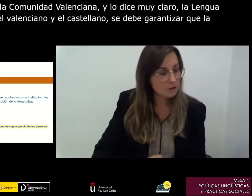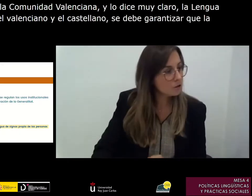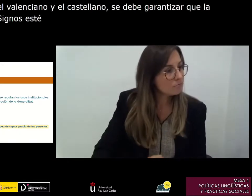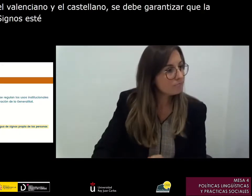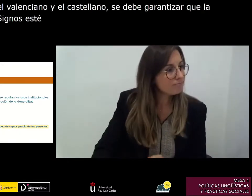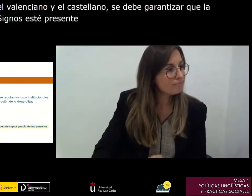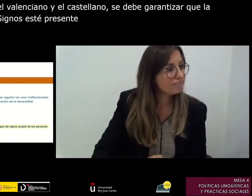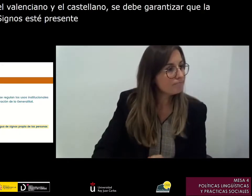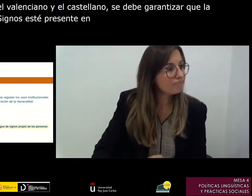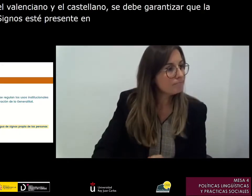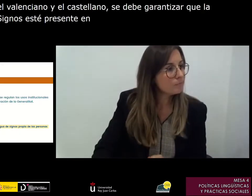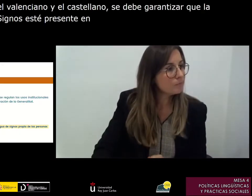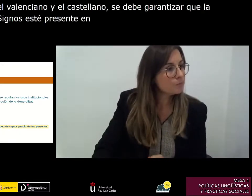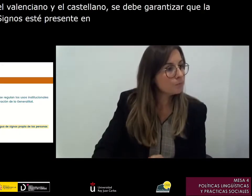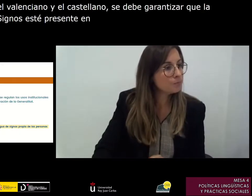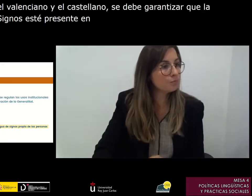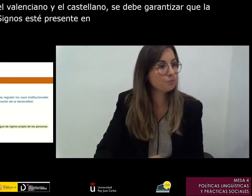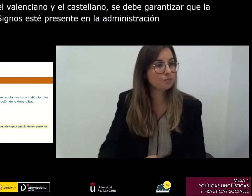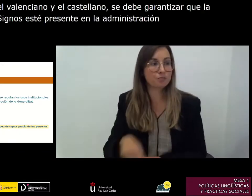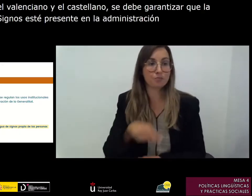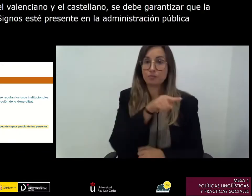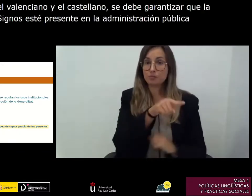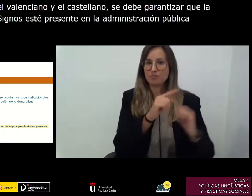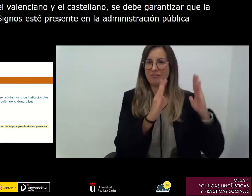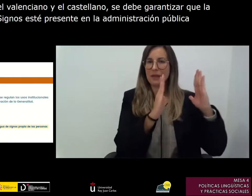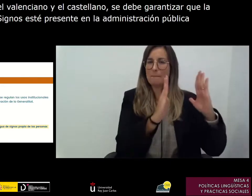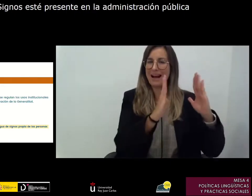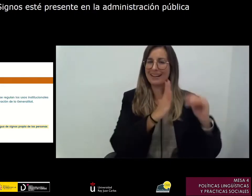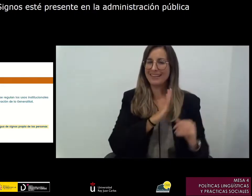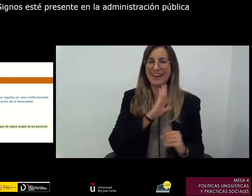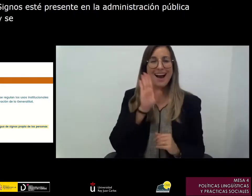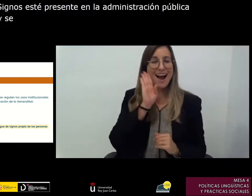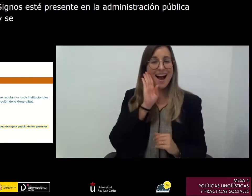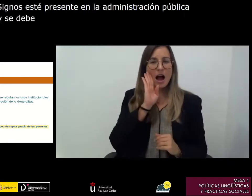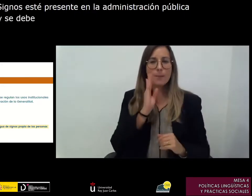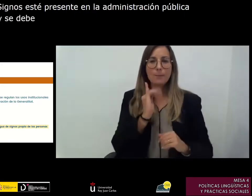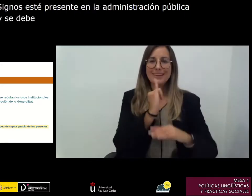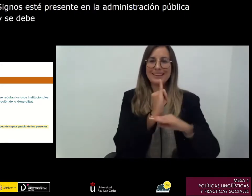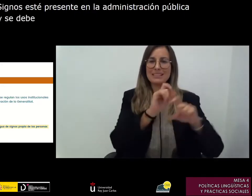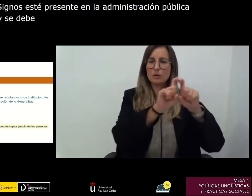debe implementar como comunicación para las personas sordas.